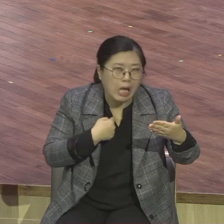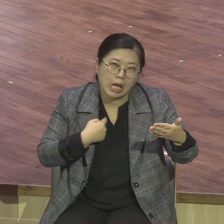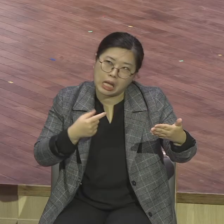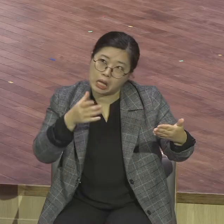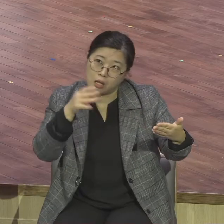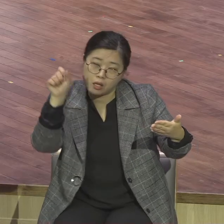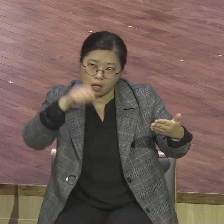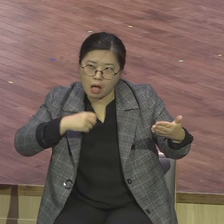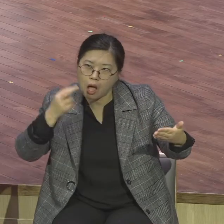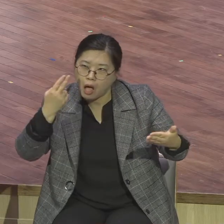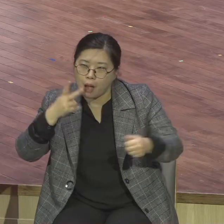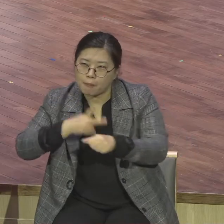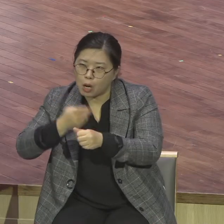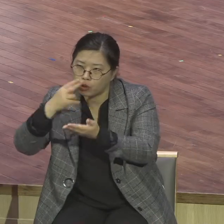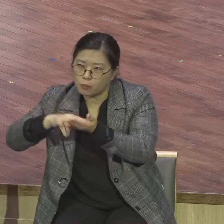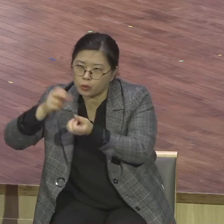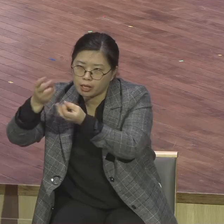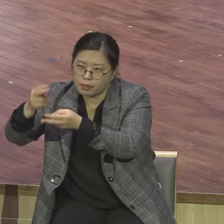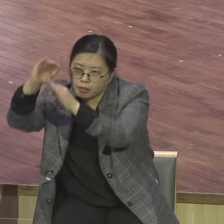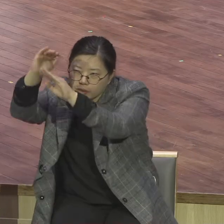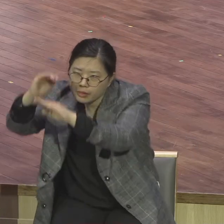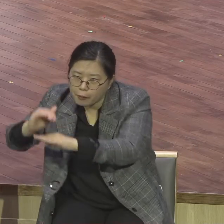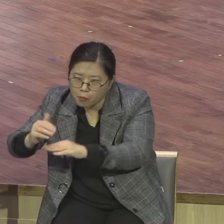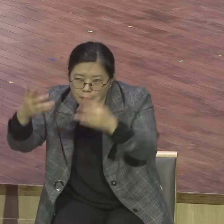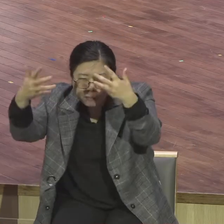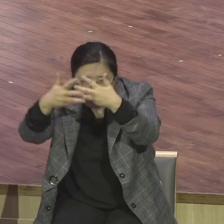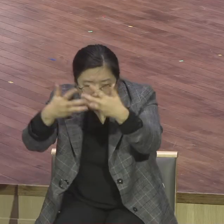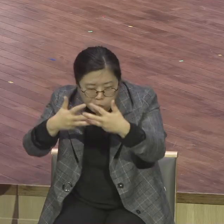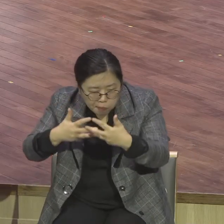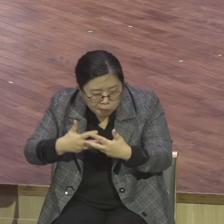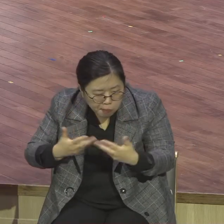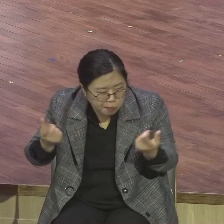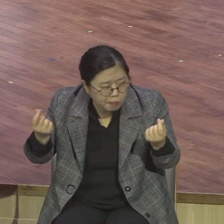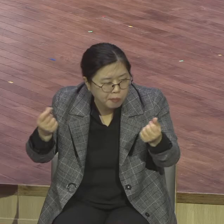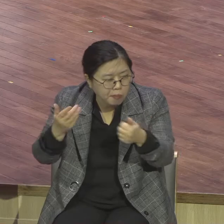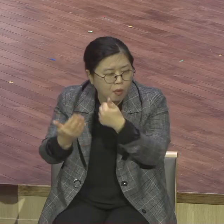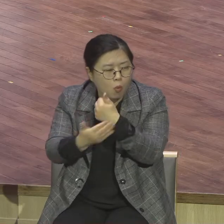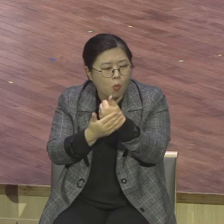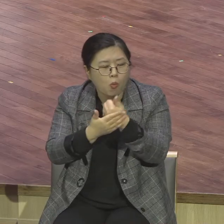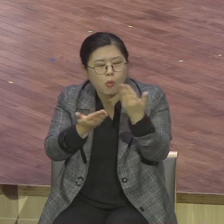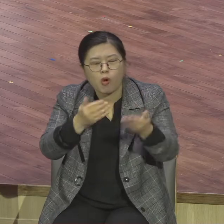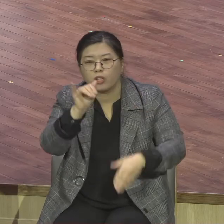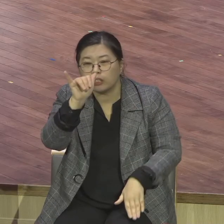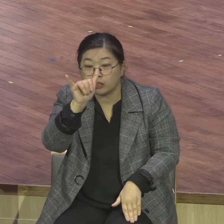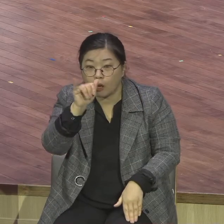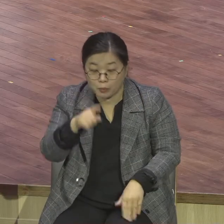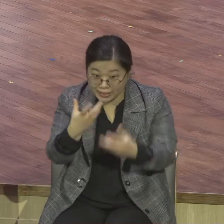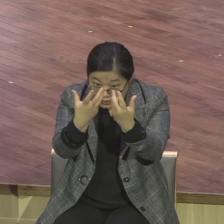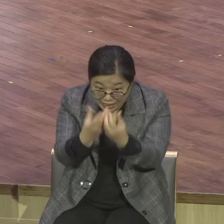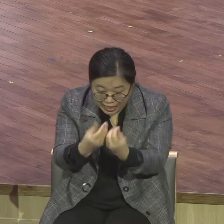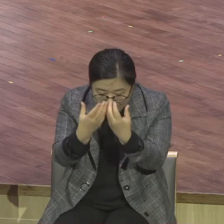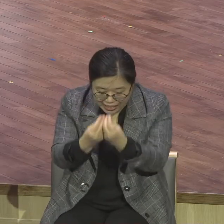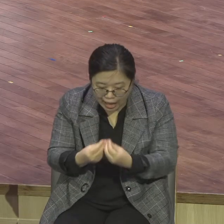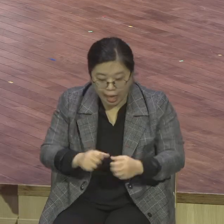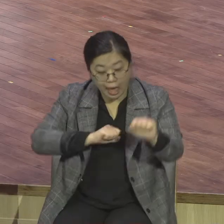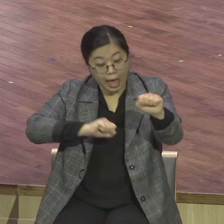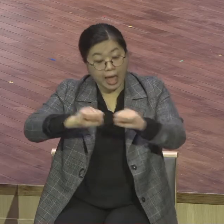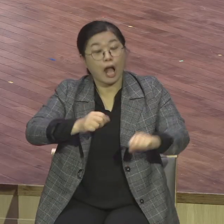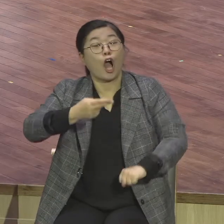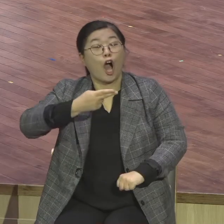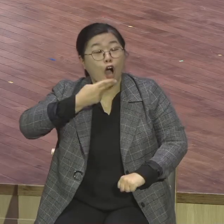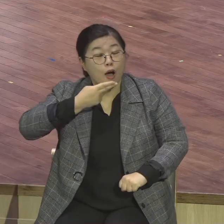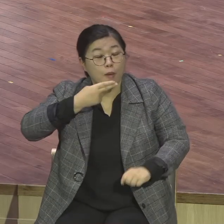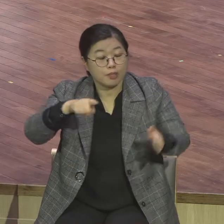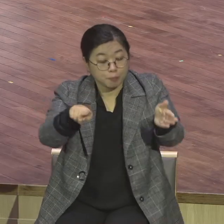대표적으로 행함이 없는 믿음은 죽은 믿음이다 라는 내용을 들 수가 있는데,